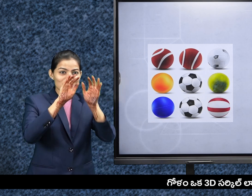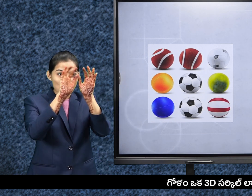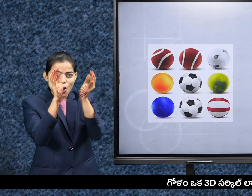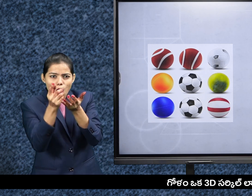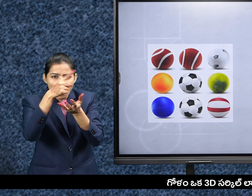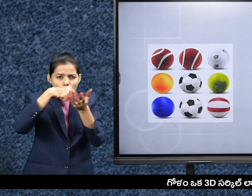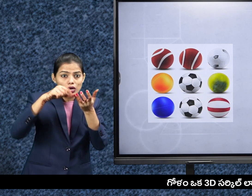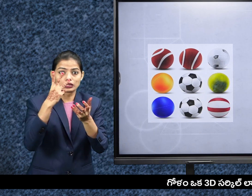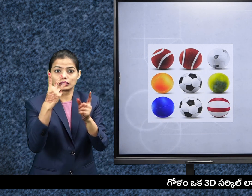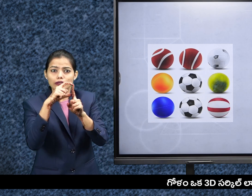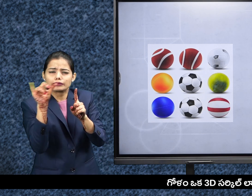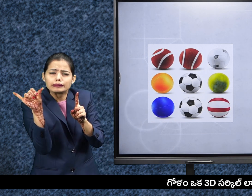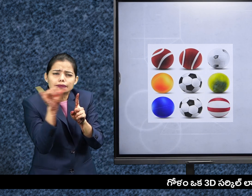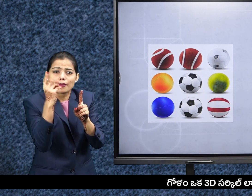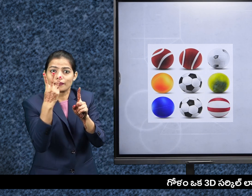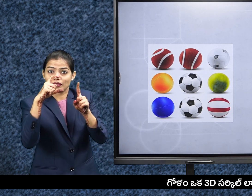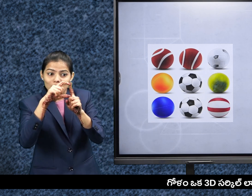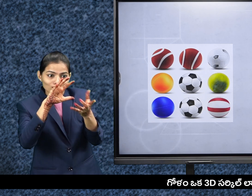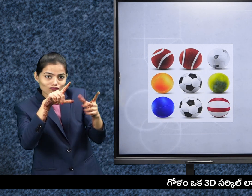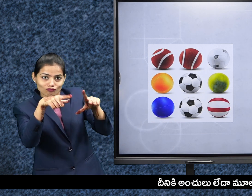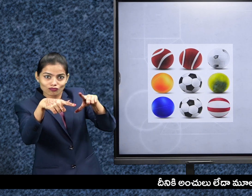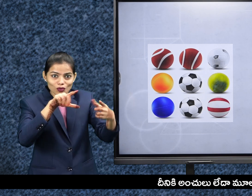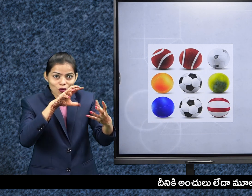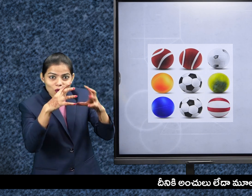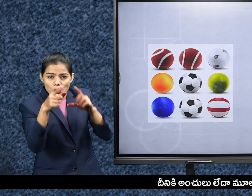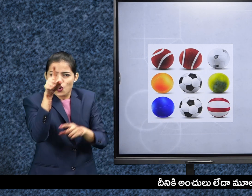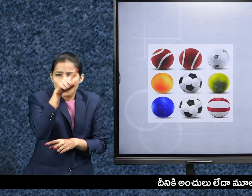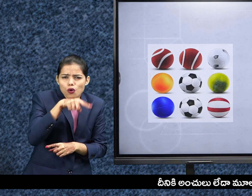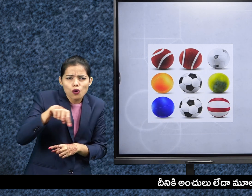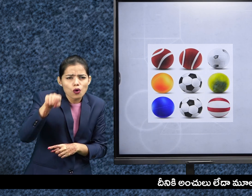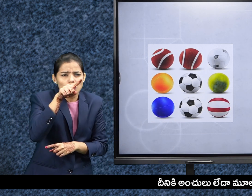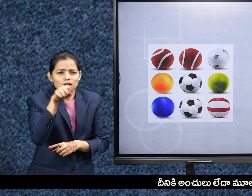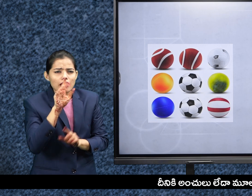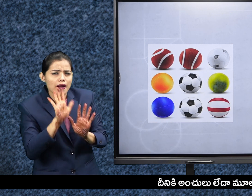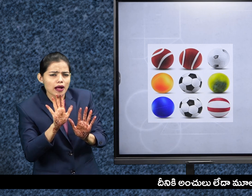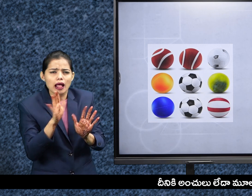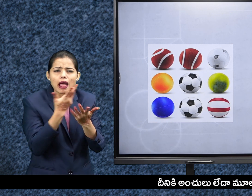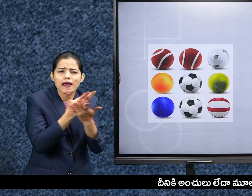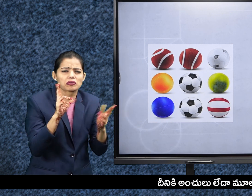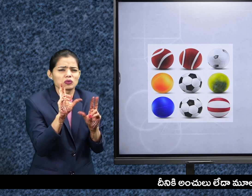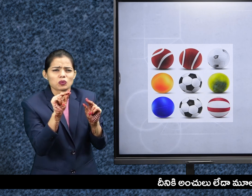గోళం ఒక 3D సర్కిల్ లాంటిది. దీనికి అంచులు లేదా మూలలు అనేవి ఉండవు.